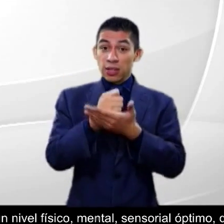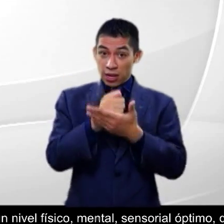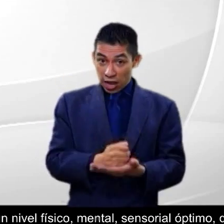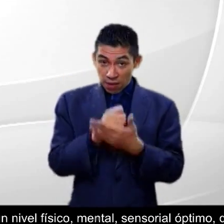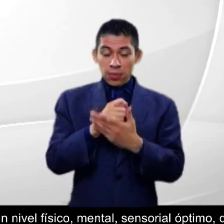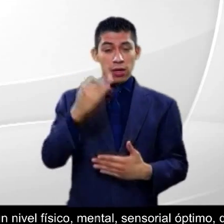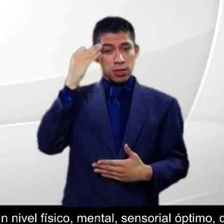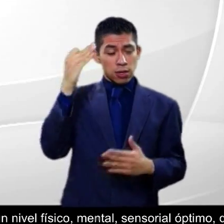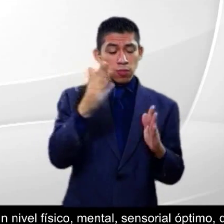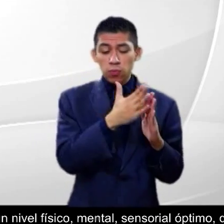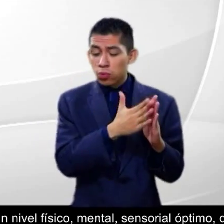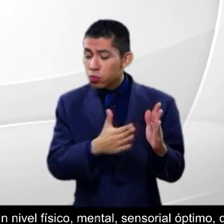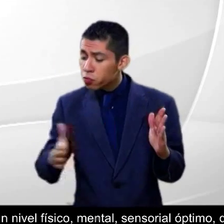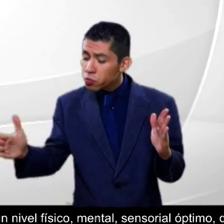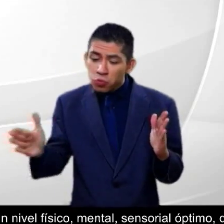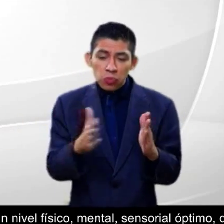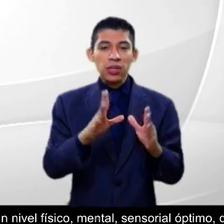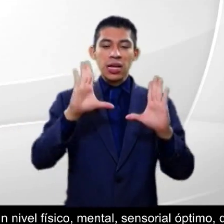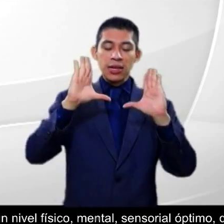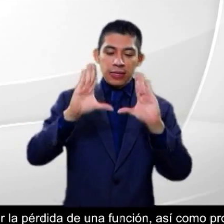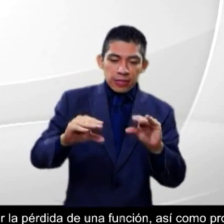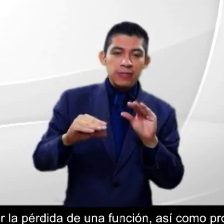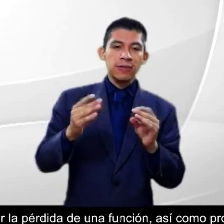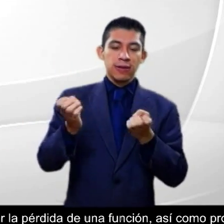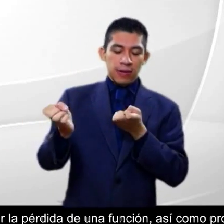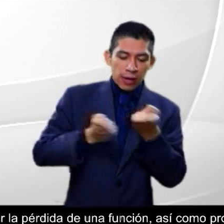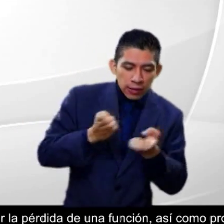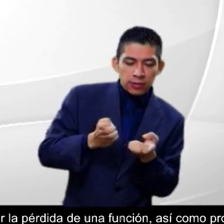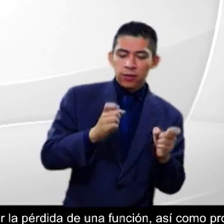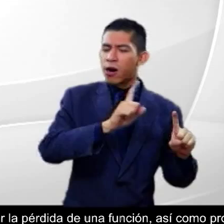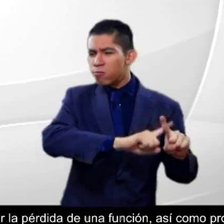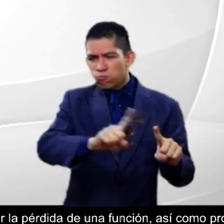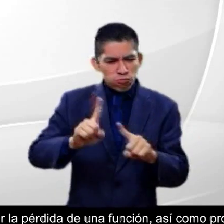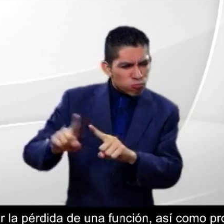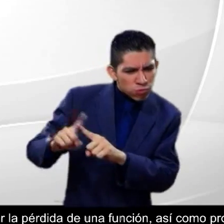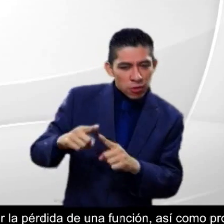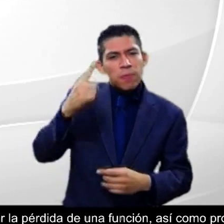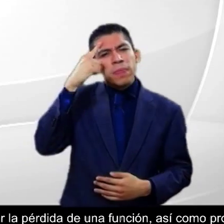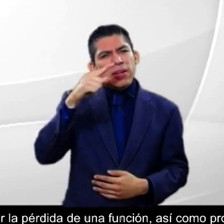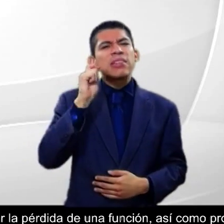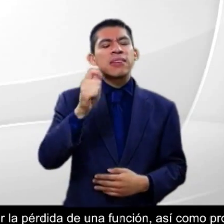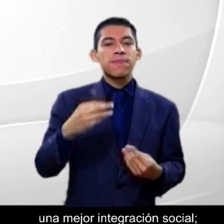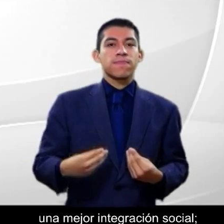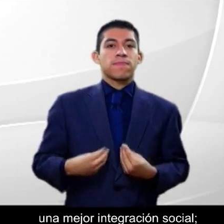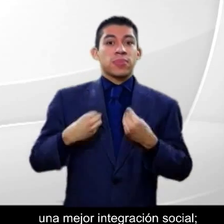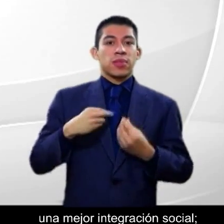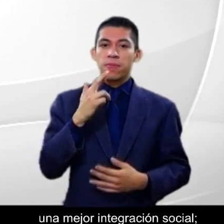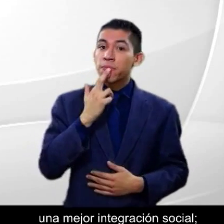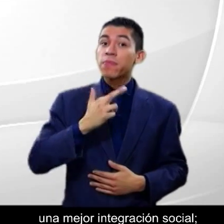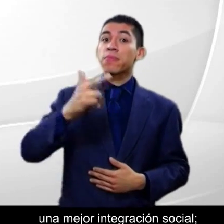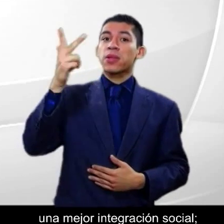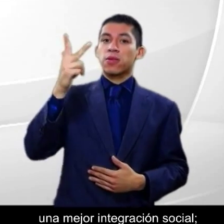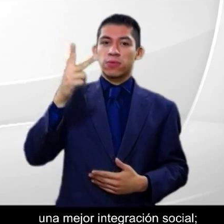sensorial óptimo Que permita compensar la pérdida de una función así como proporcionarle una mejor integración social